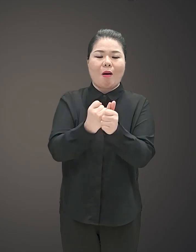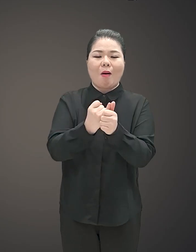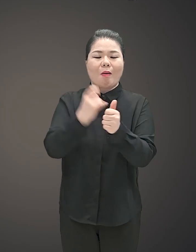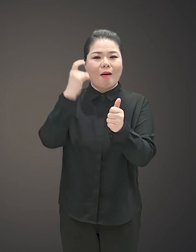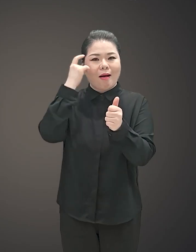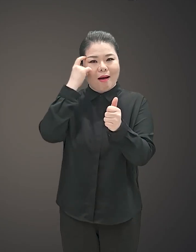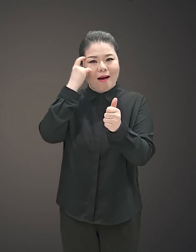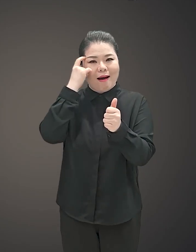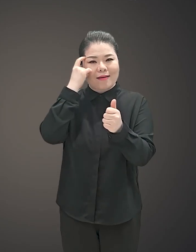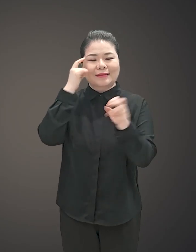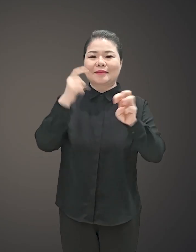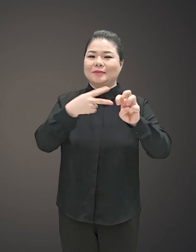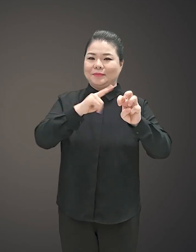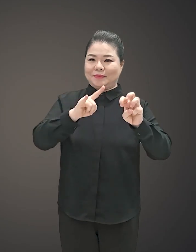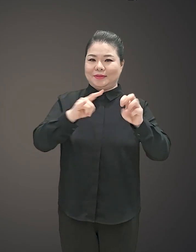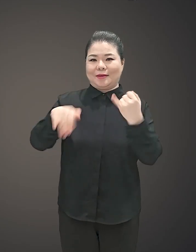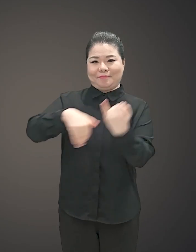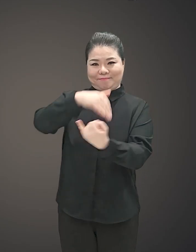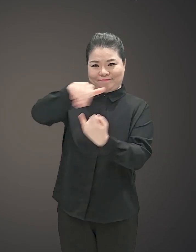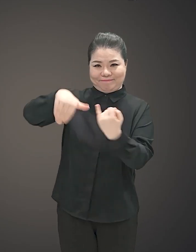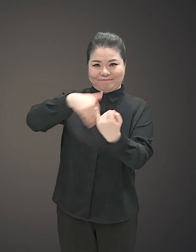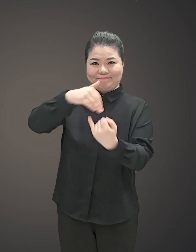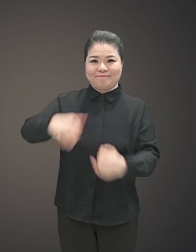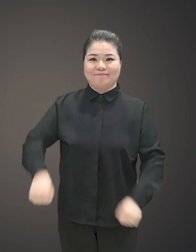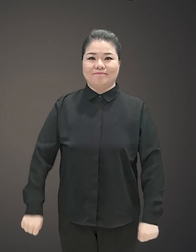하는 30대 미혼 여성이 되었다.